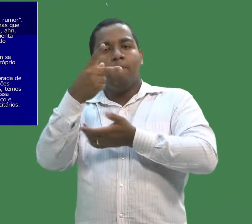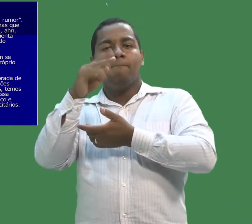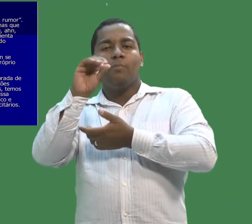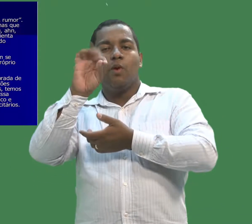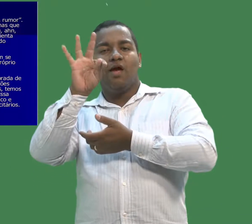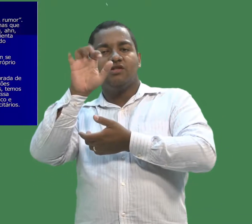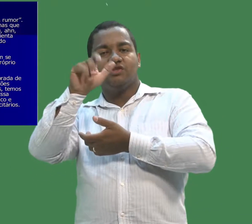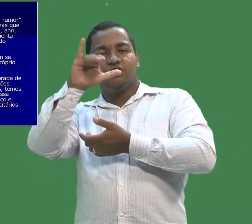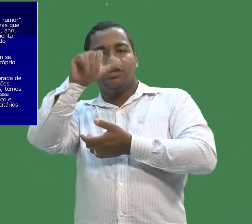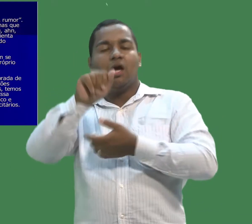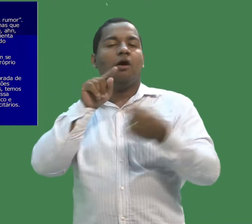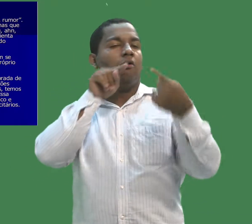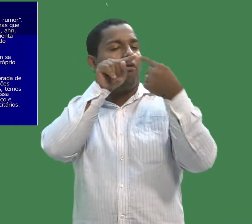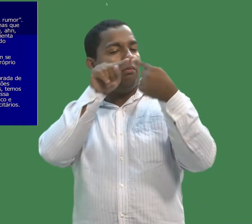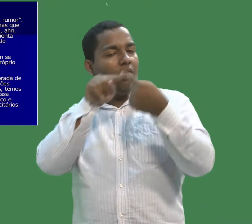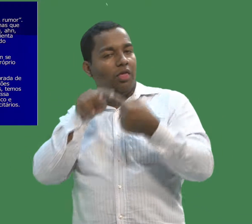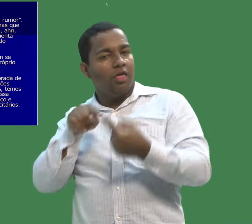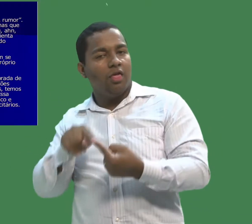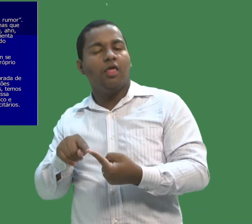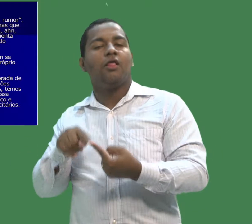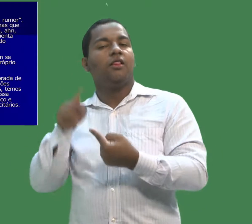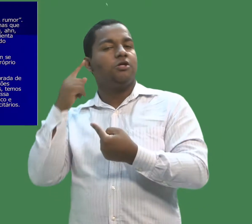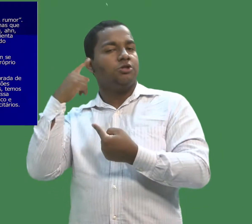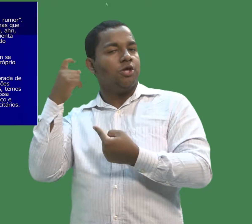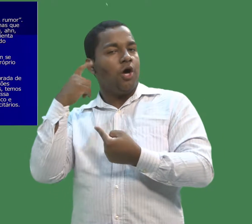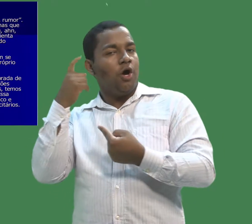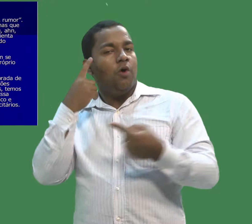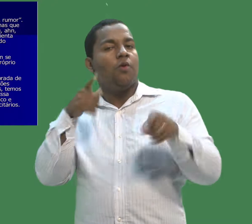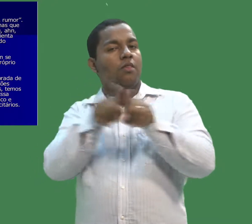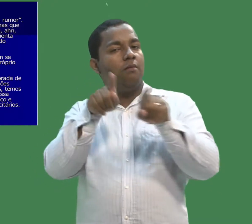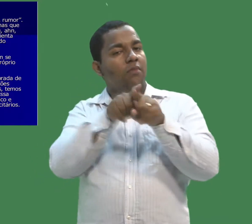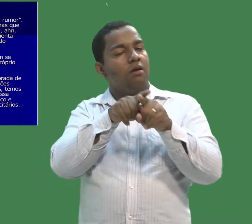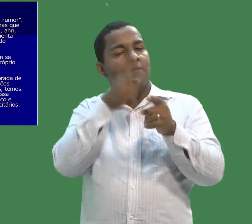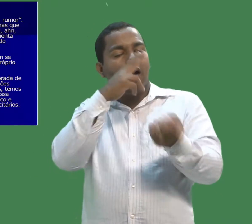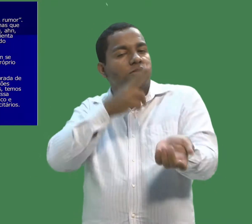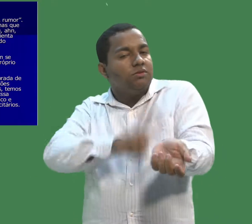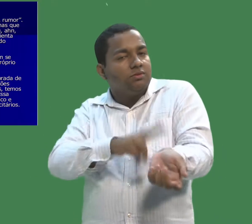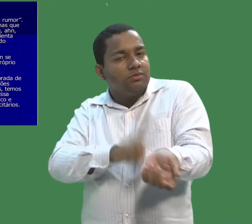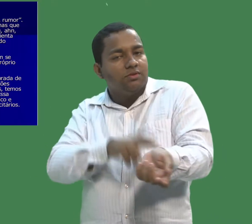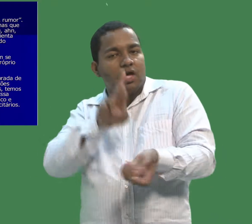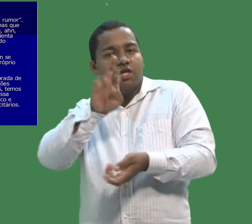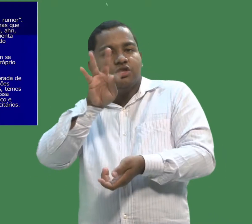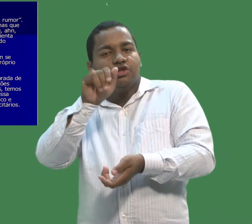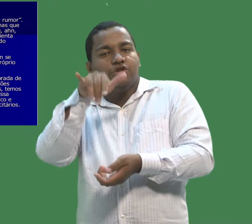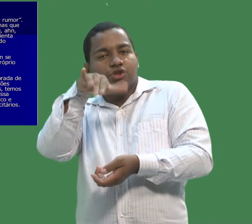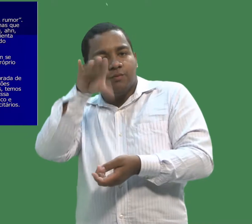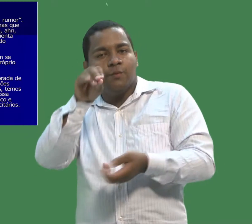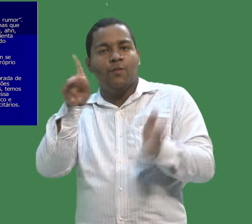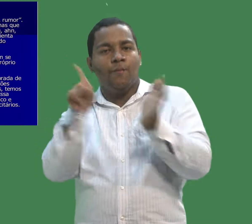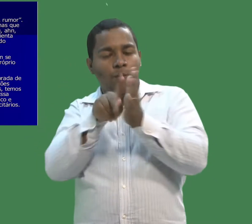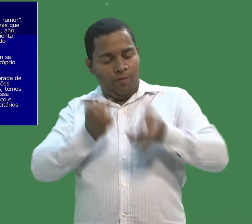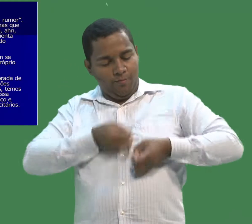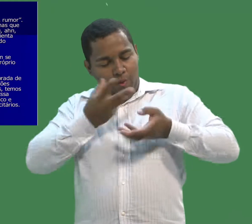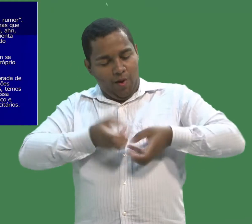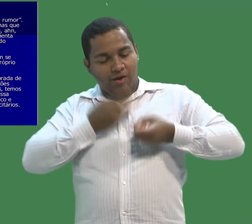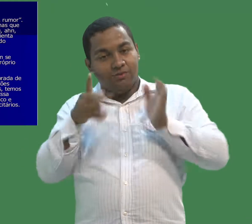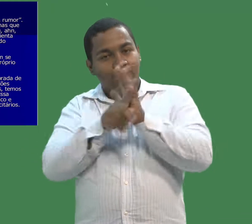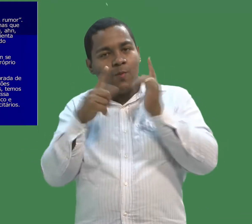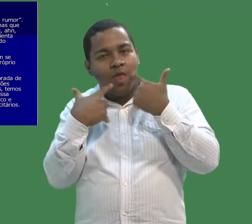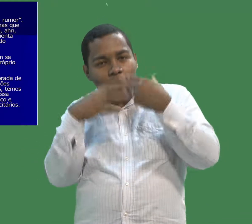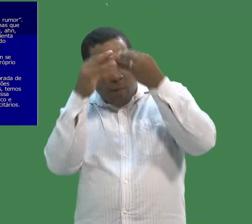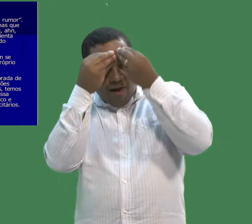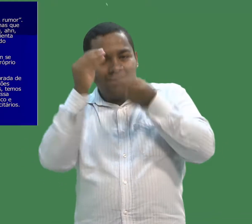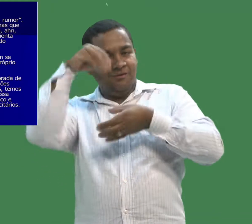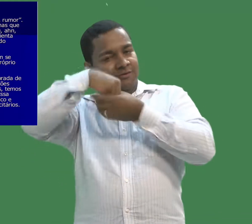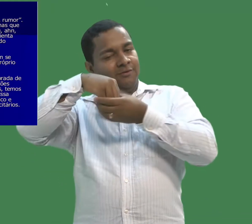combinações sonoras ou rítmicas, jogos de imagens ou de ideias. Temos a manifestação da função poética da linguagem. Essa função é